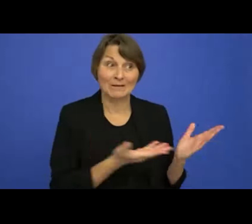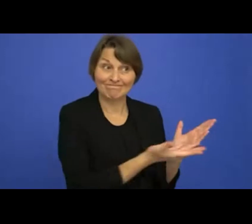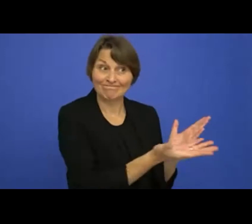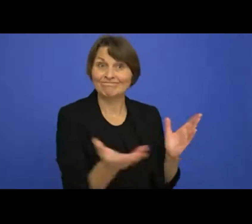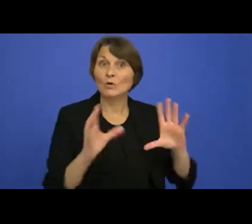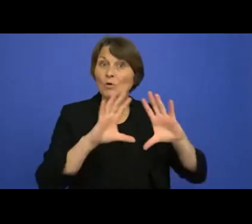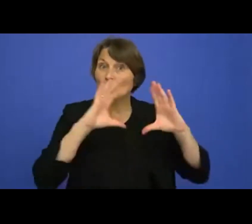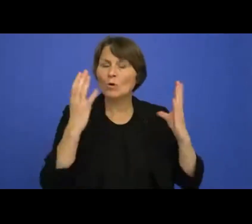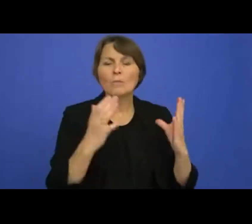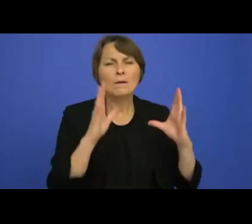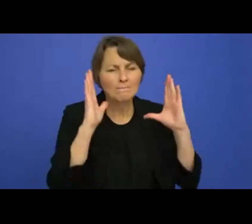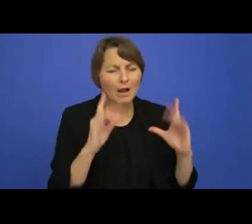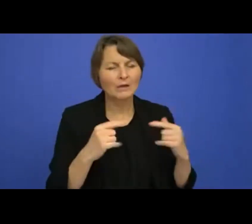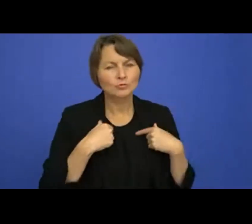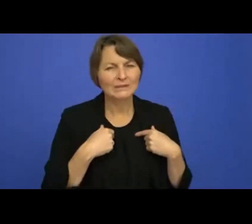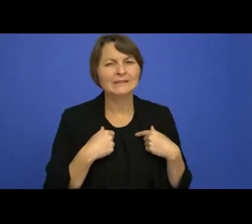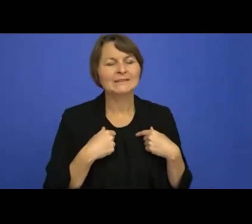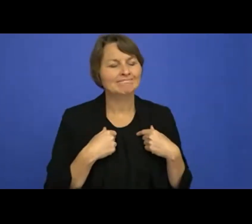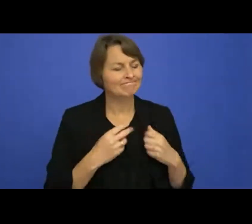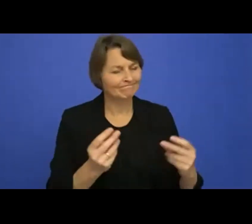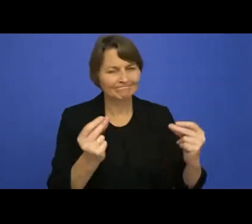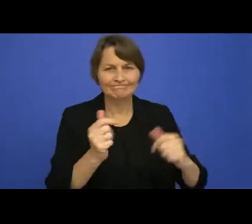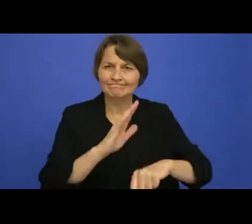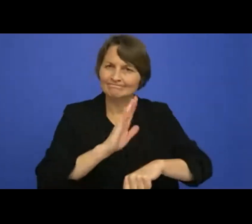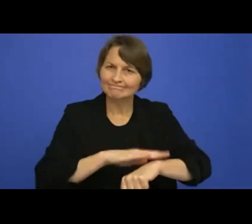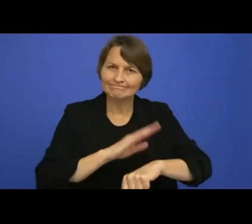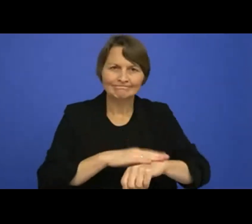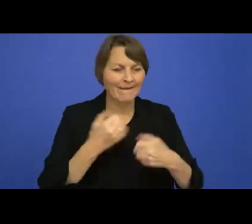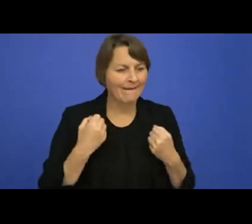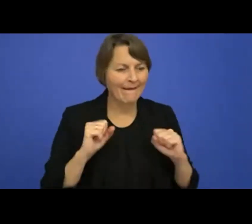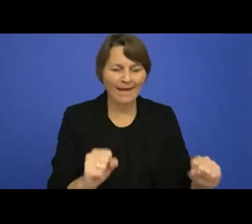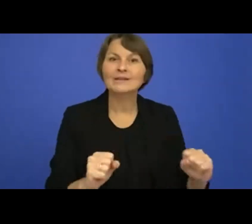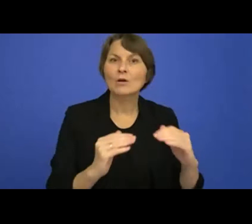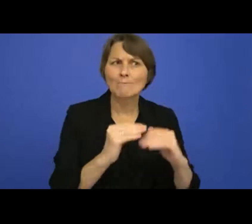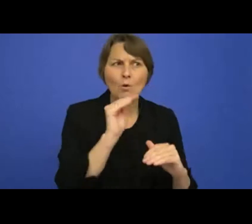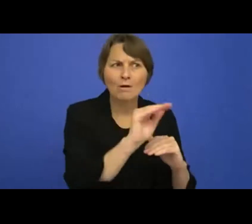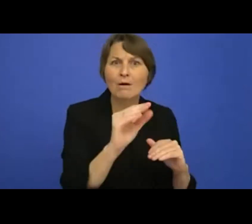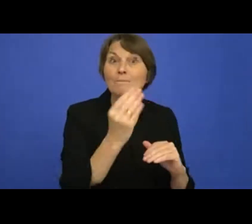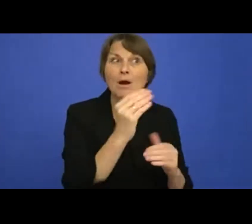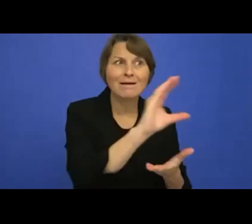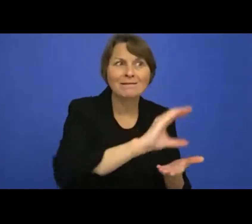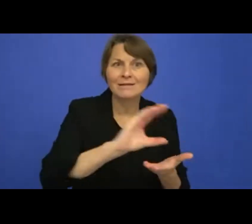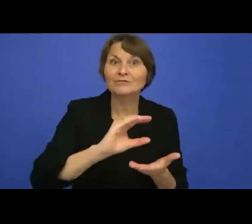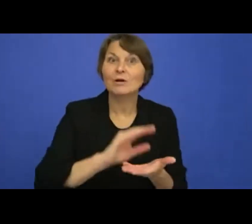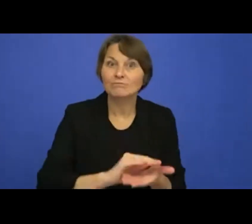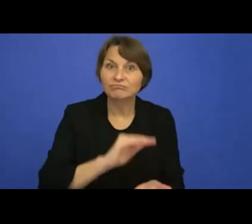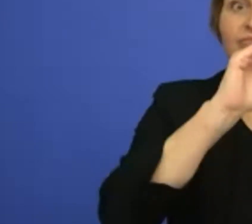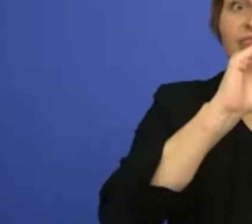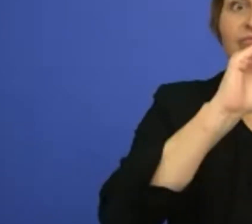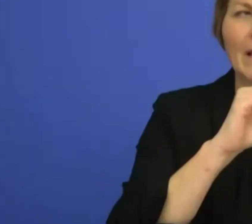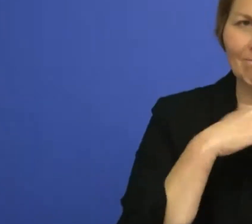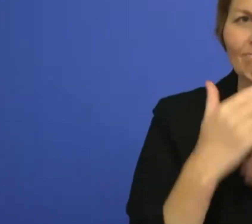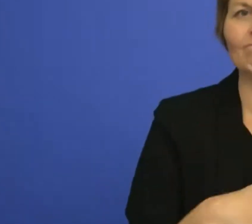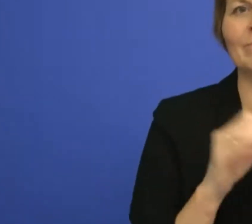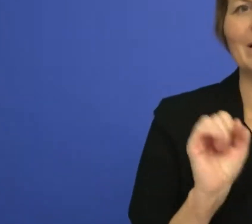Et ceci appelle à un engagement renouvelé, à une action immédiate de la part des bailleurs de fonds.